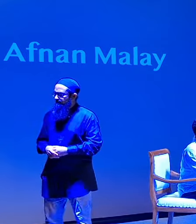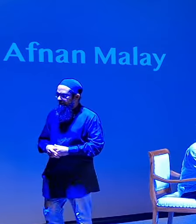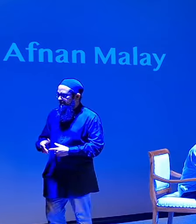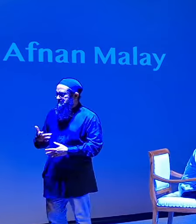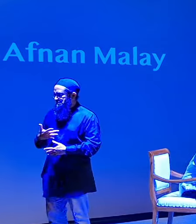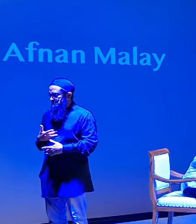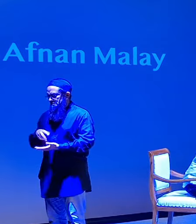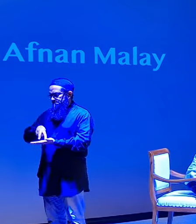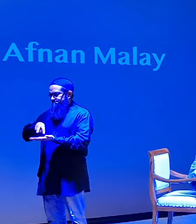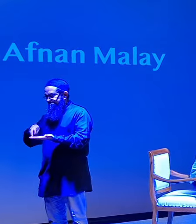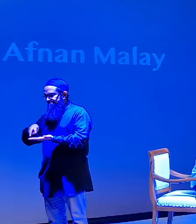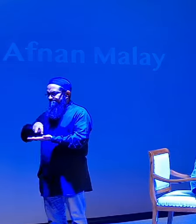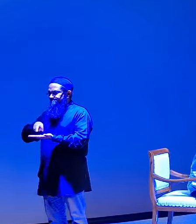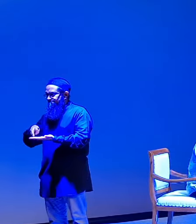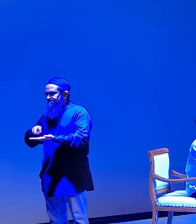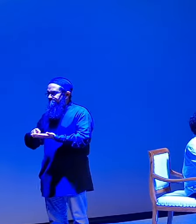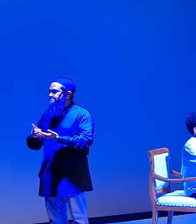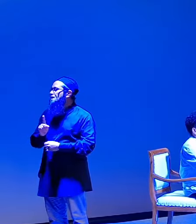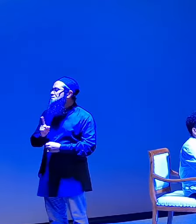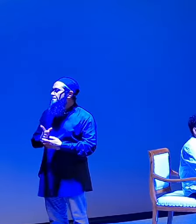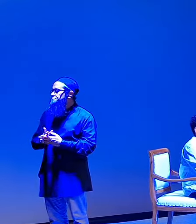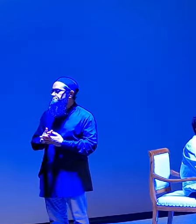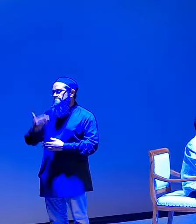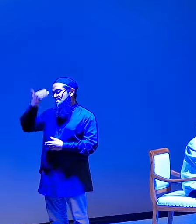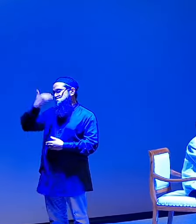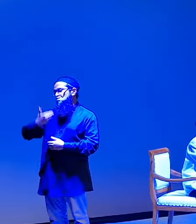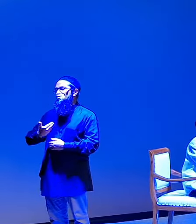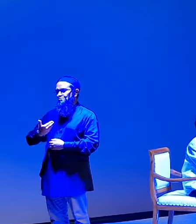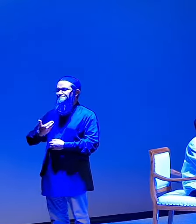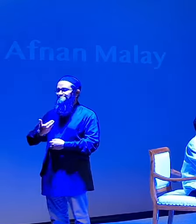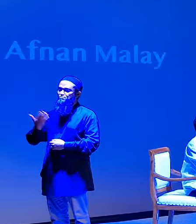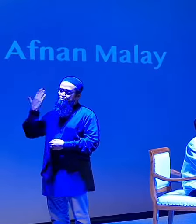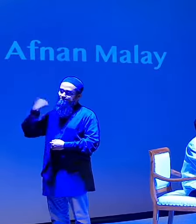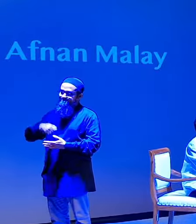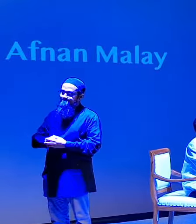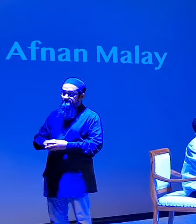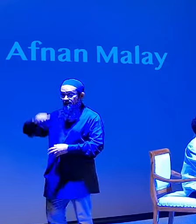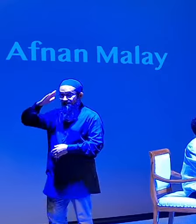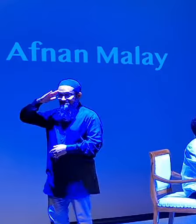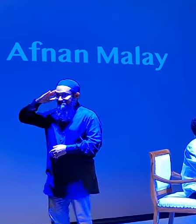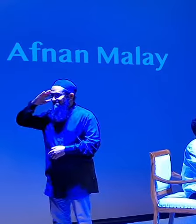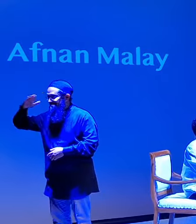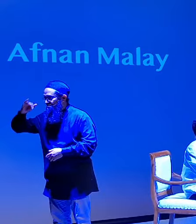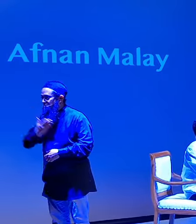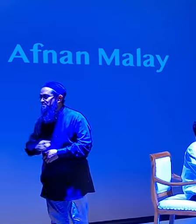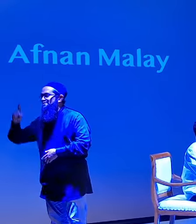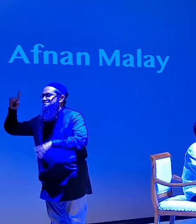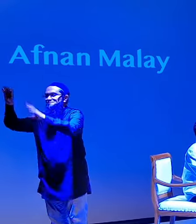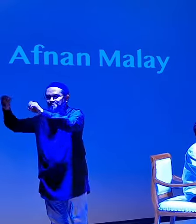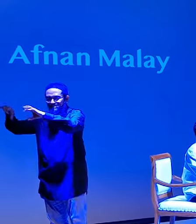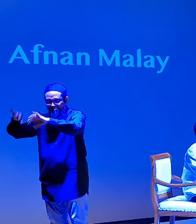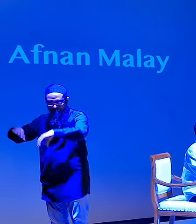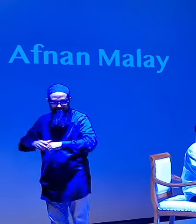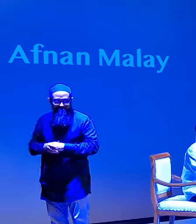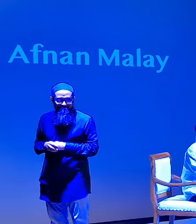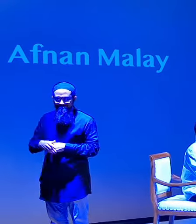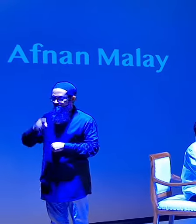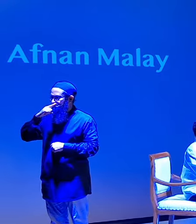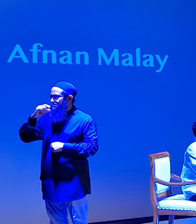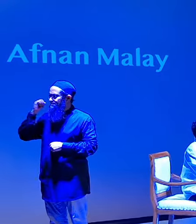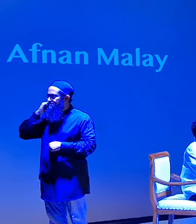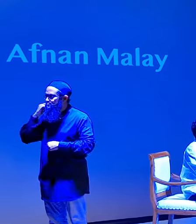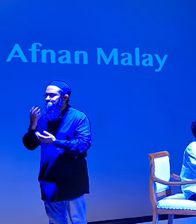Terbincang-bincang karena pasca stroke. Assalamualaikum warahmatullahi wabarakatuh. Bapak-bapak,